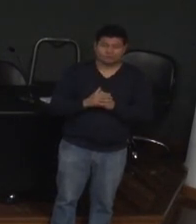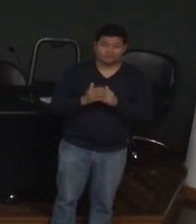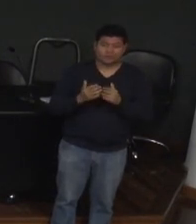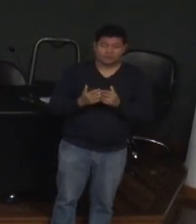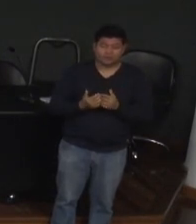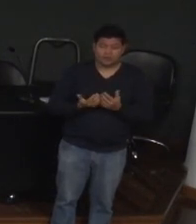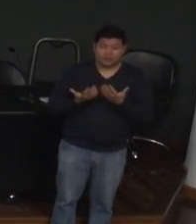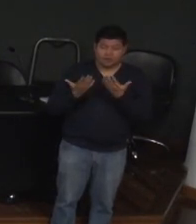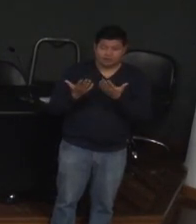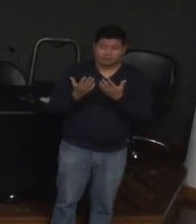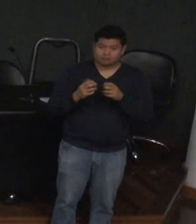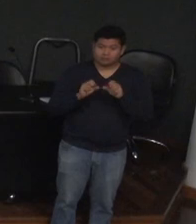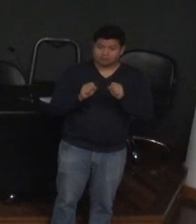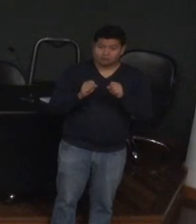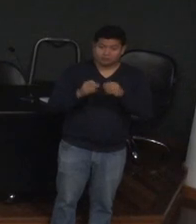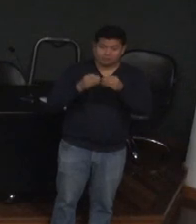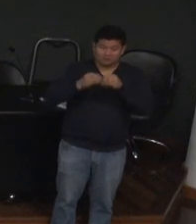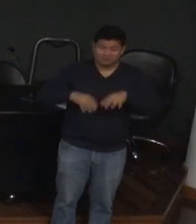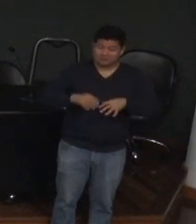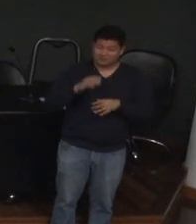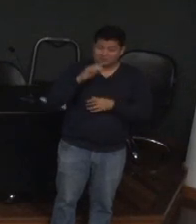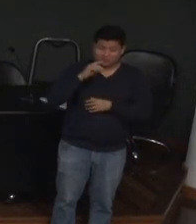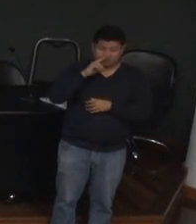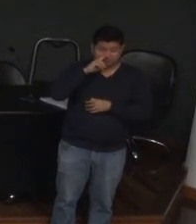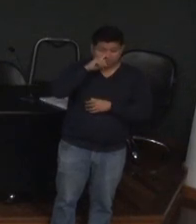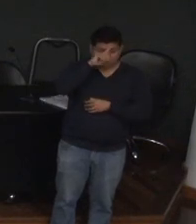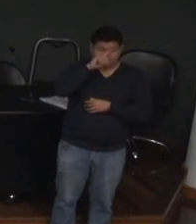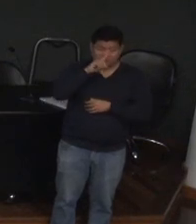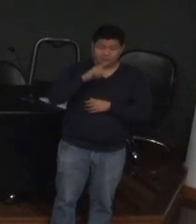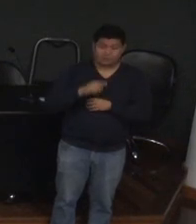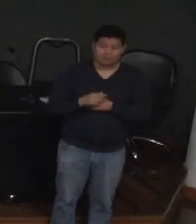aceitar, maior ou menor o meu apetite de risco?